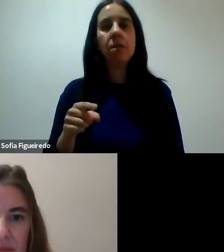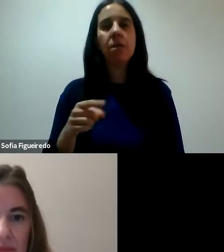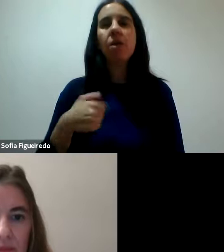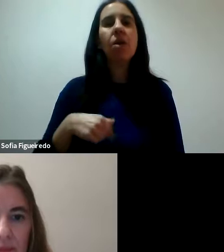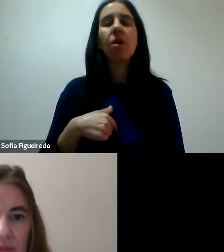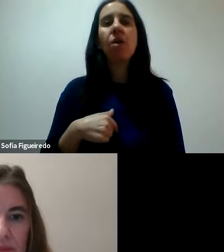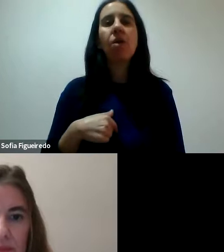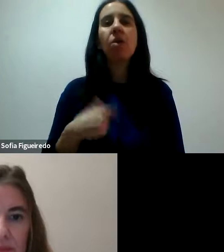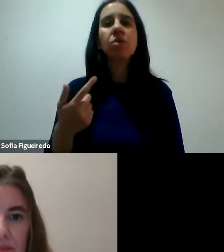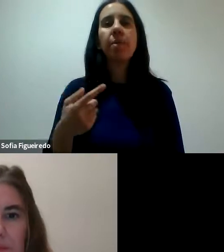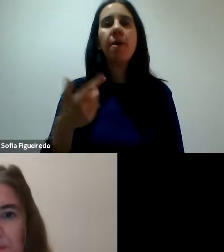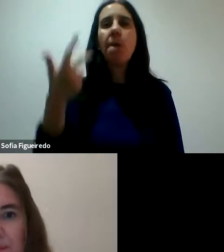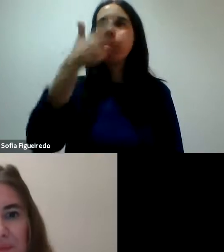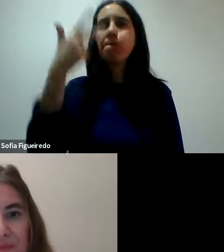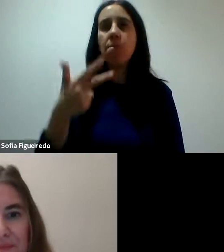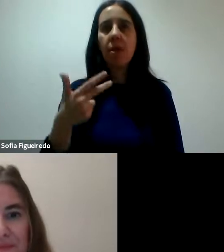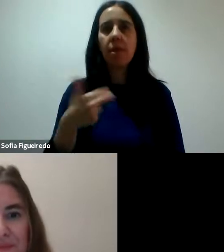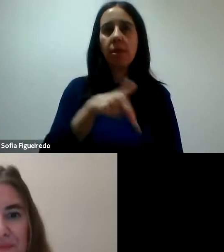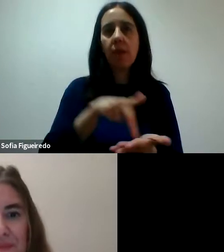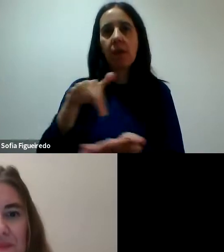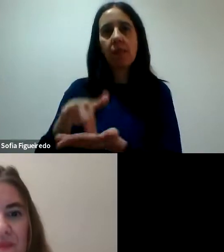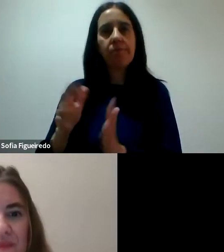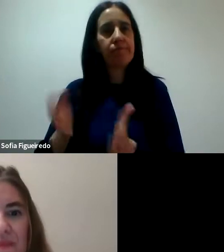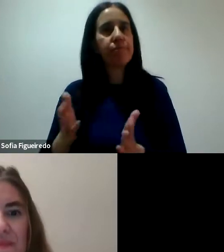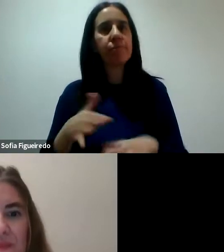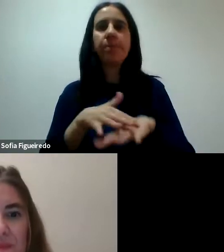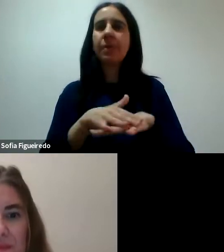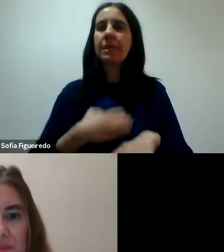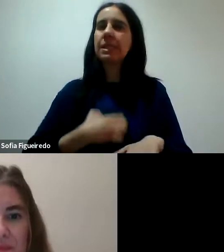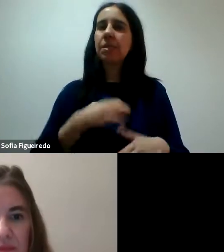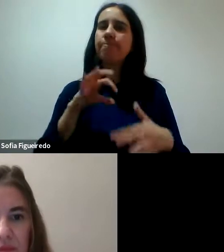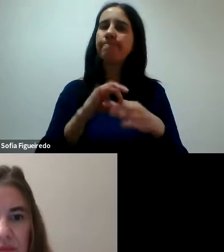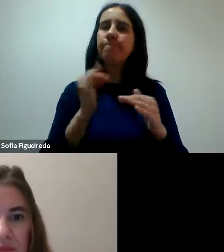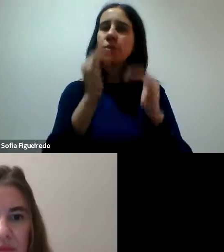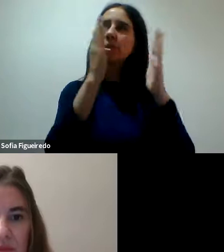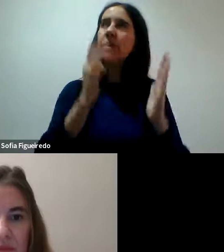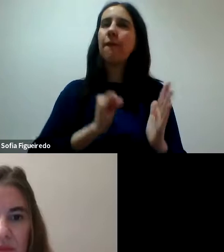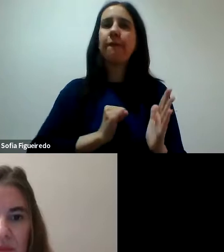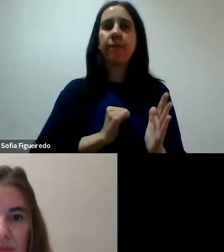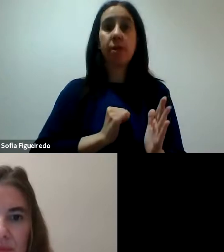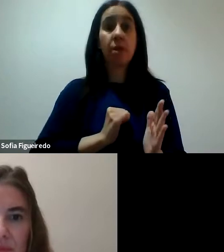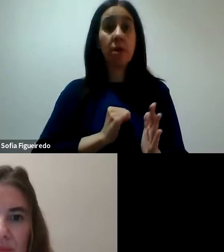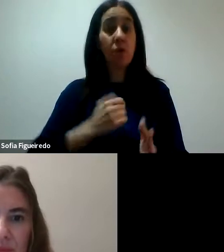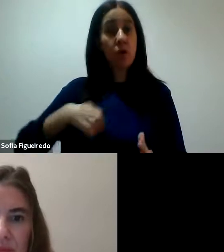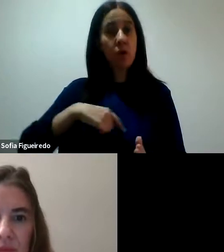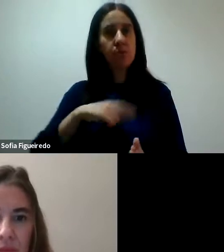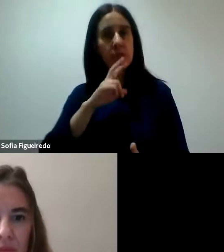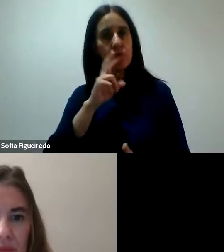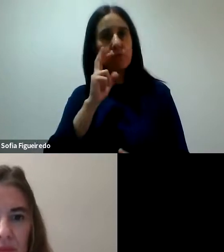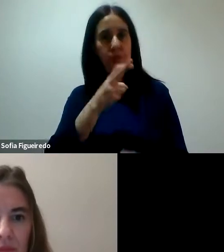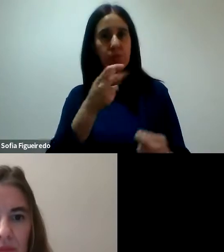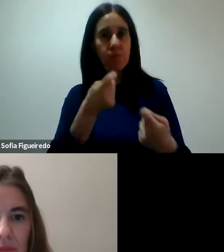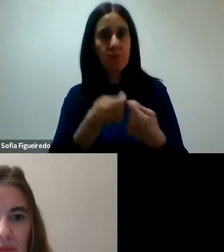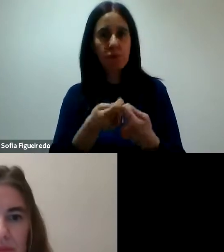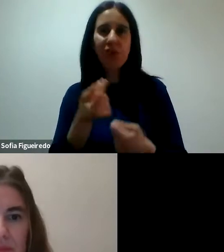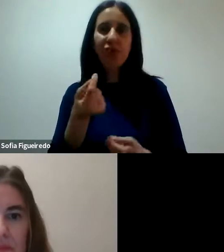que estar em todos os canais. Portanto, temos que escolher as redes que fazem sentido para a nossa organização. E a capacidade que temos de resposta, aí liga-se